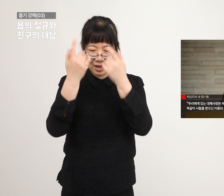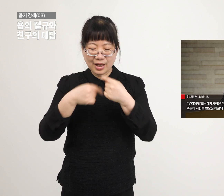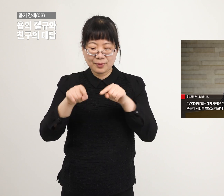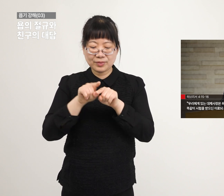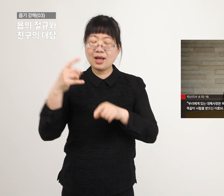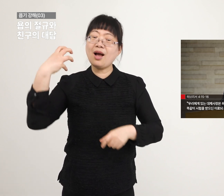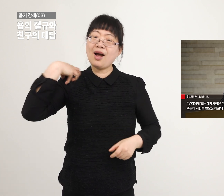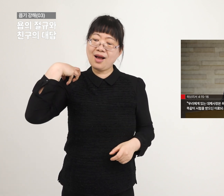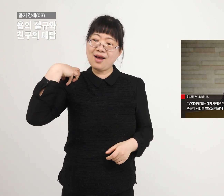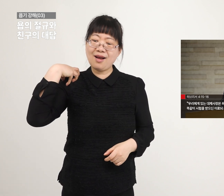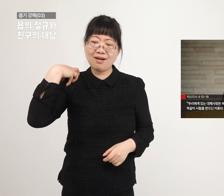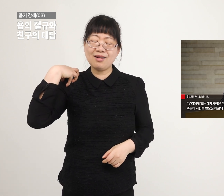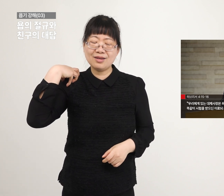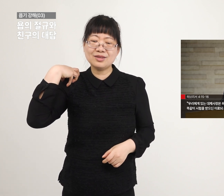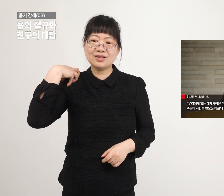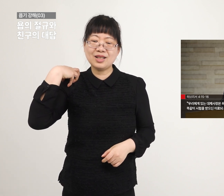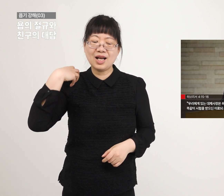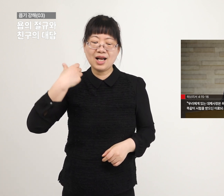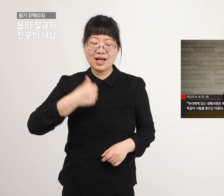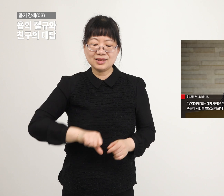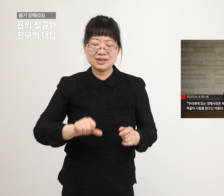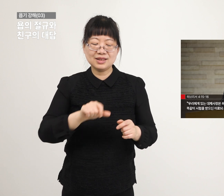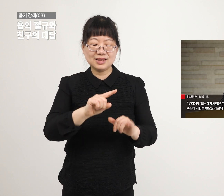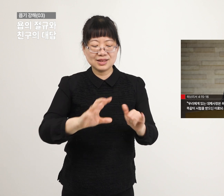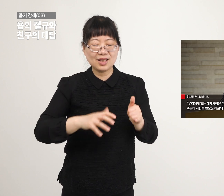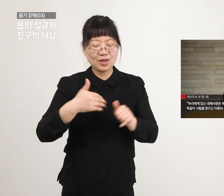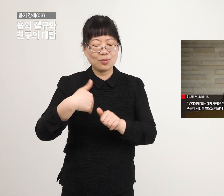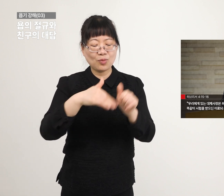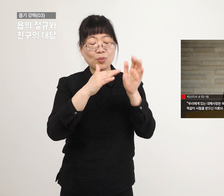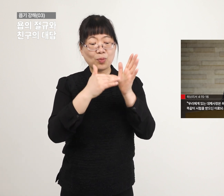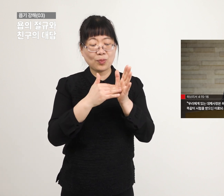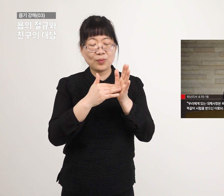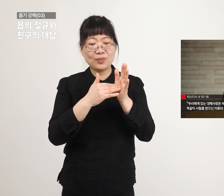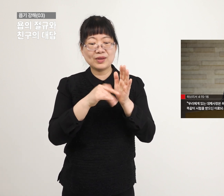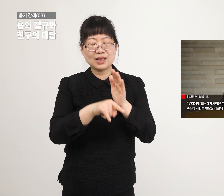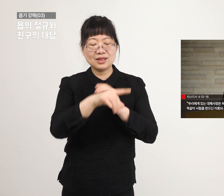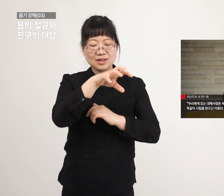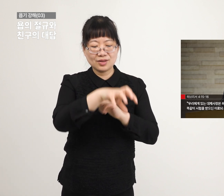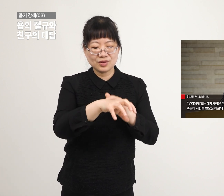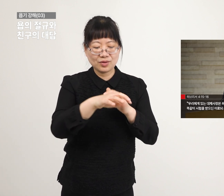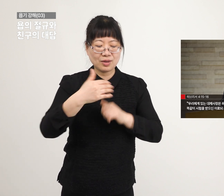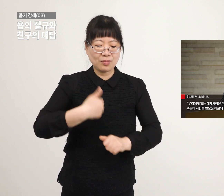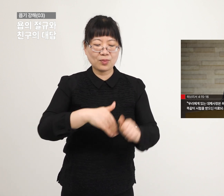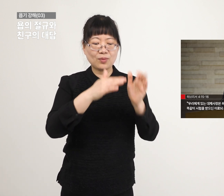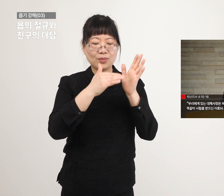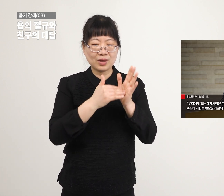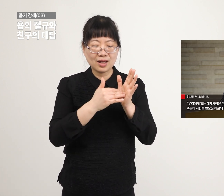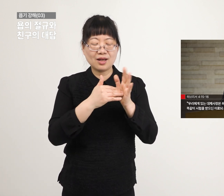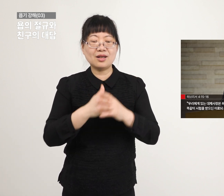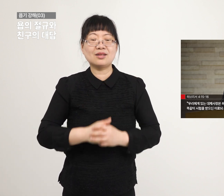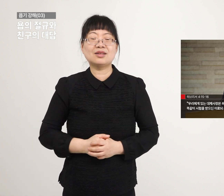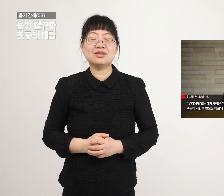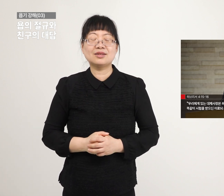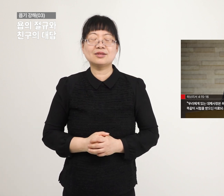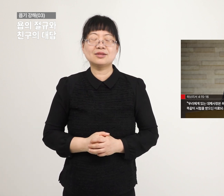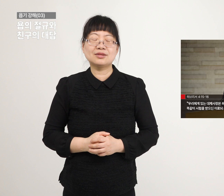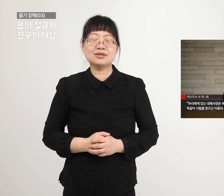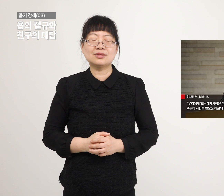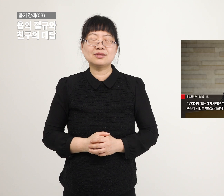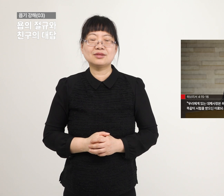지라고 아드님을 그 땅에 보내시는 거예요. 그 현장에 보내시는 거예요.